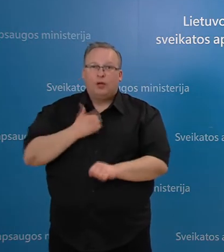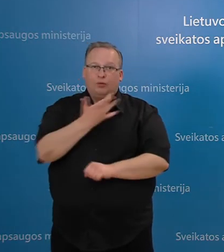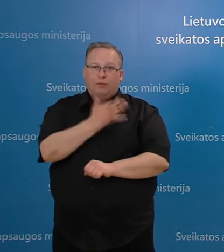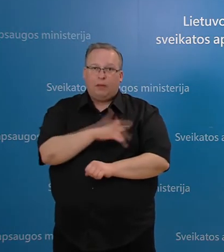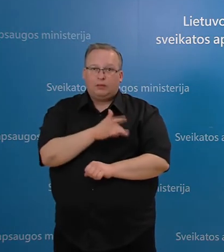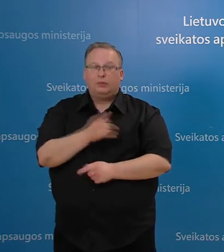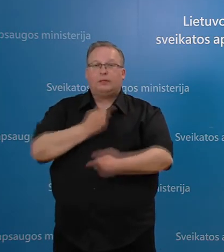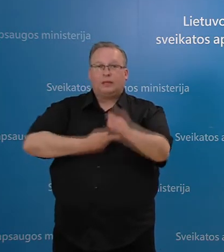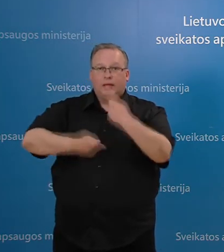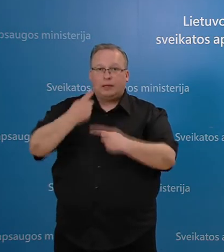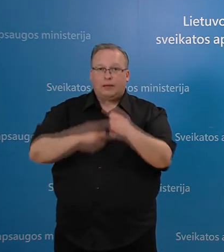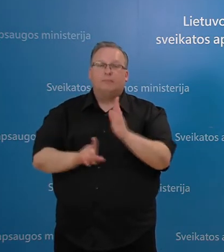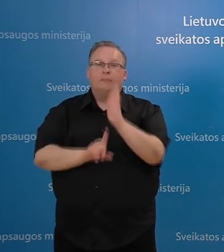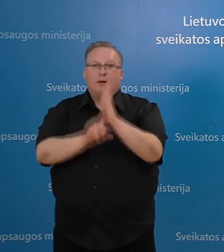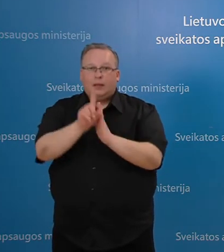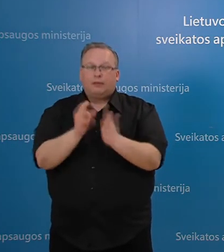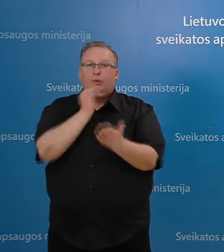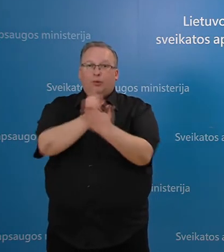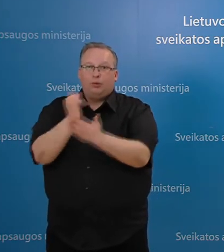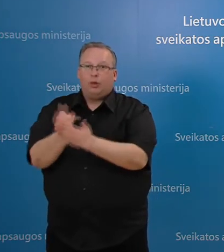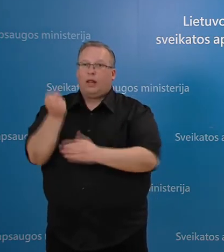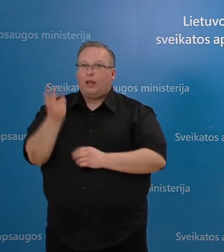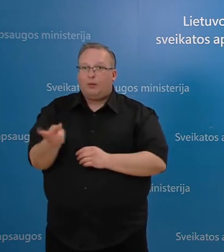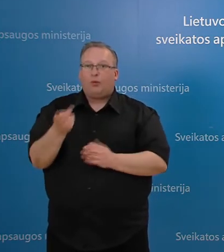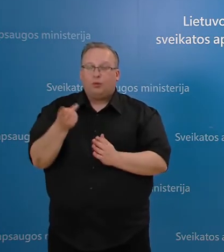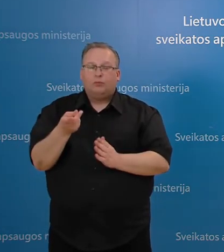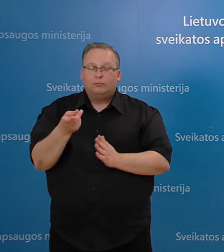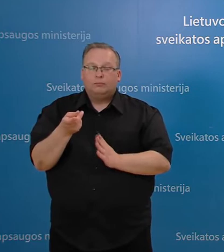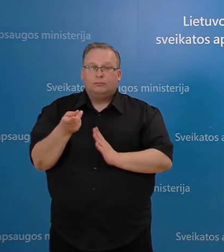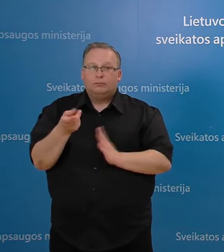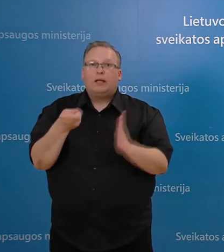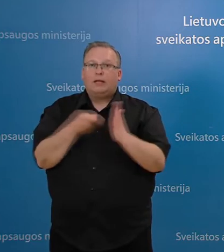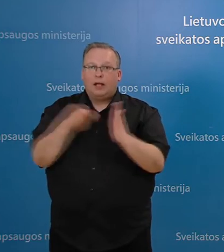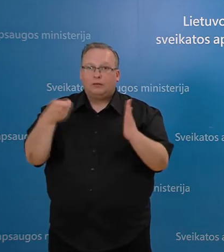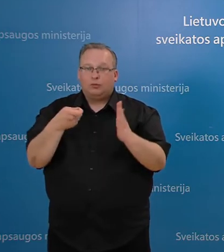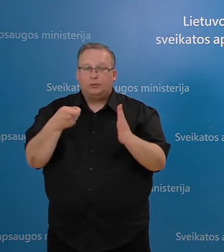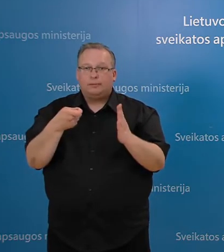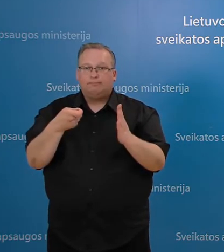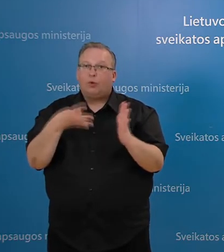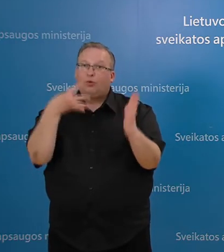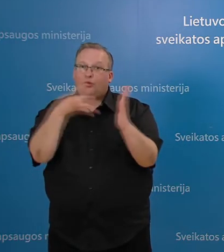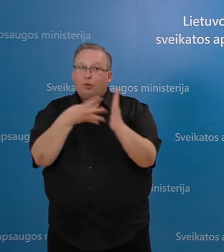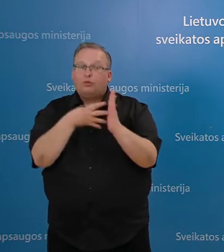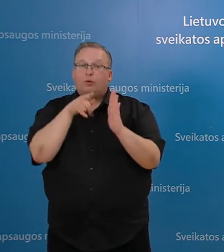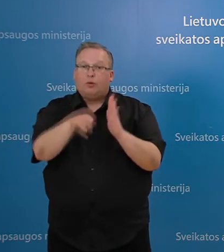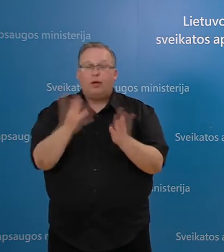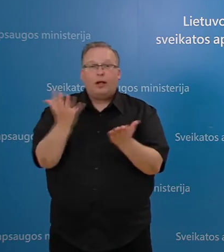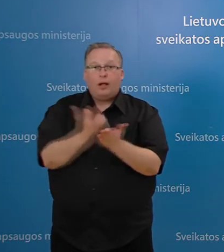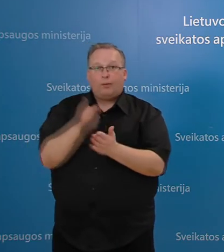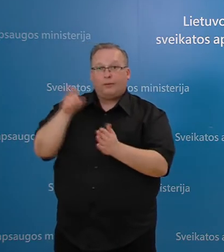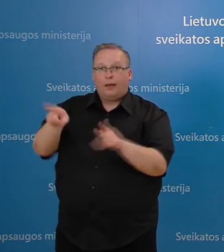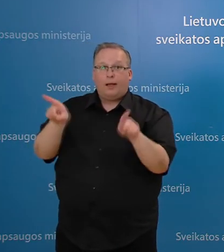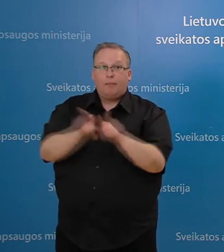jas pradėti teikti. Tai ligonių kasos stebi, nes tikrai jos turi ir gauna tokią